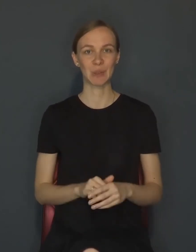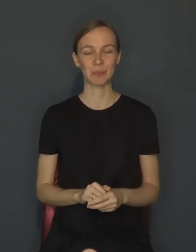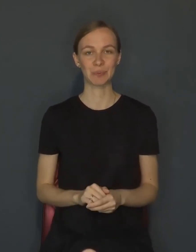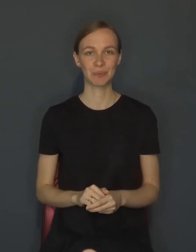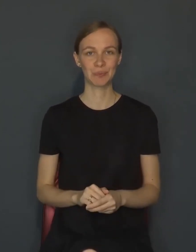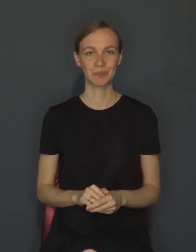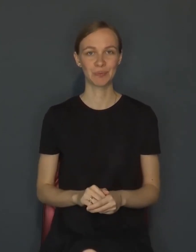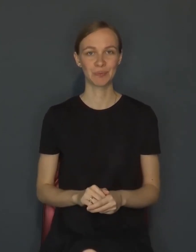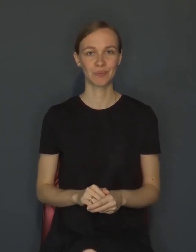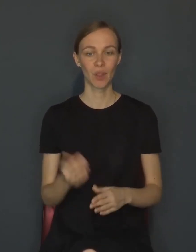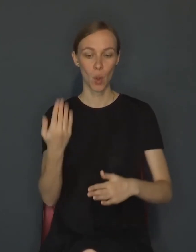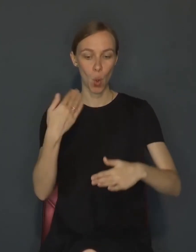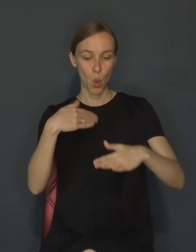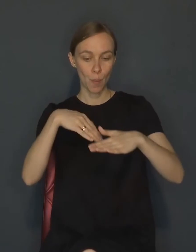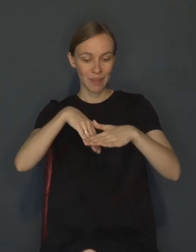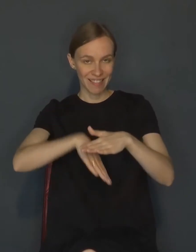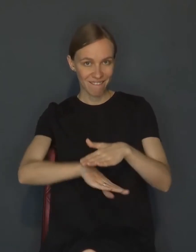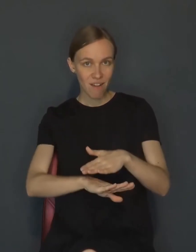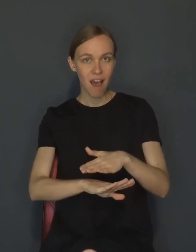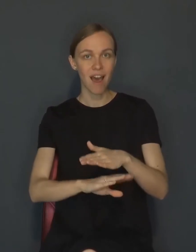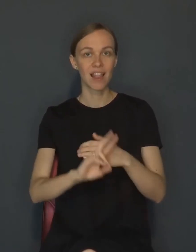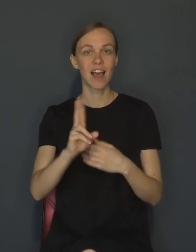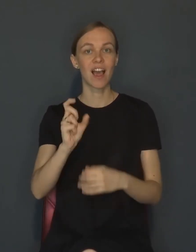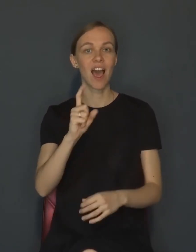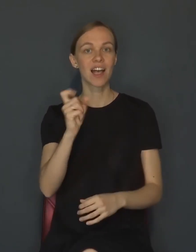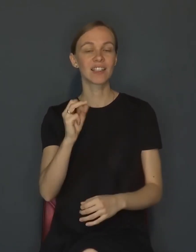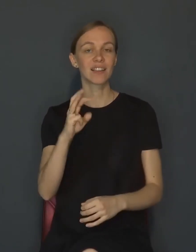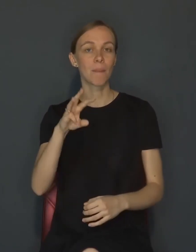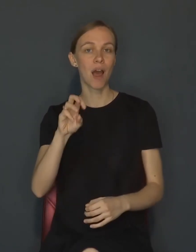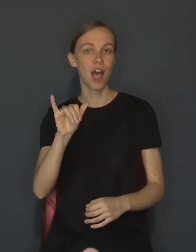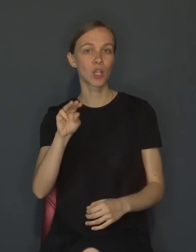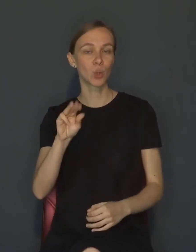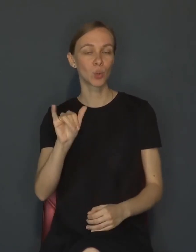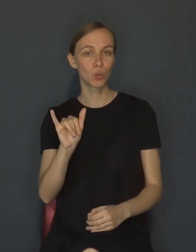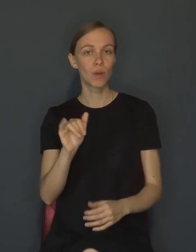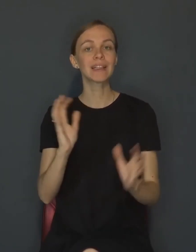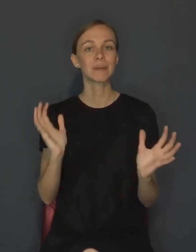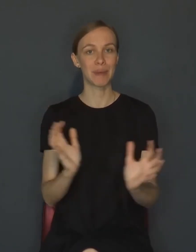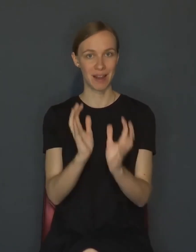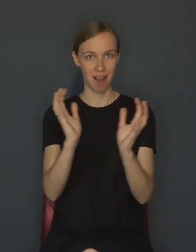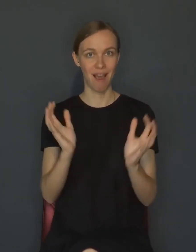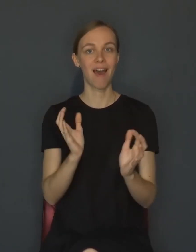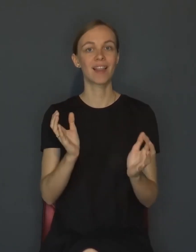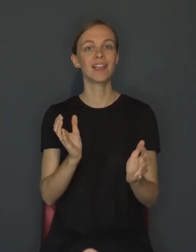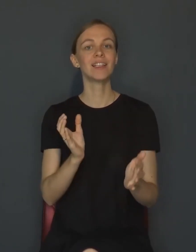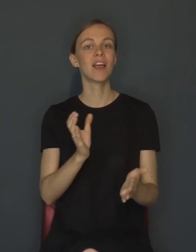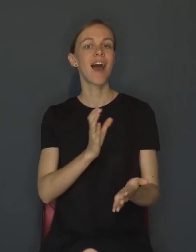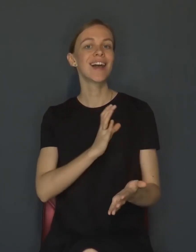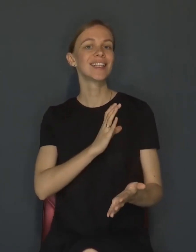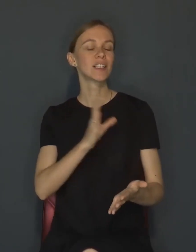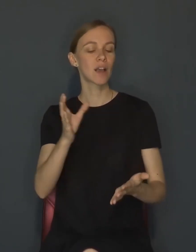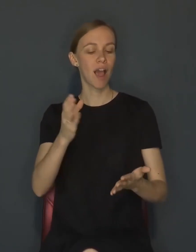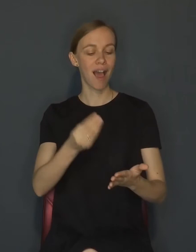У підвалах каземату також зберігалися скарби родини Острозьких та